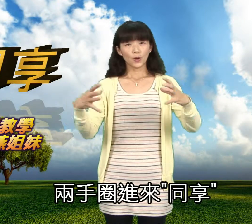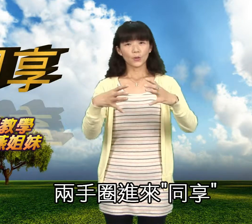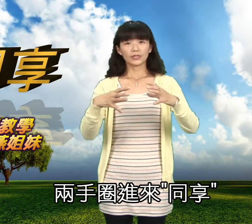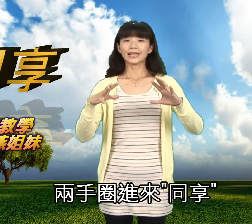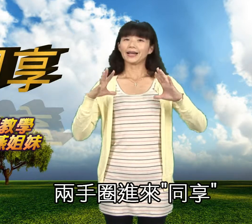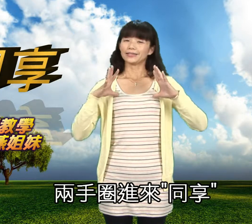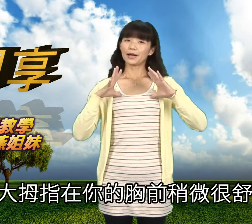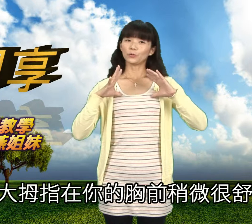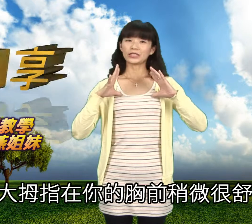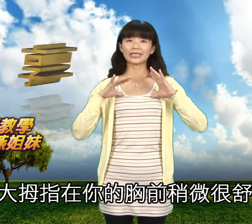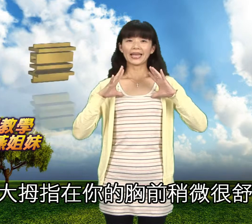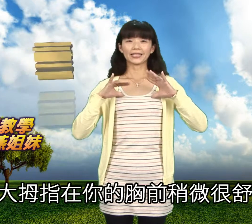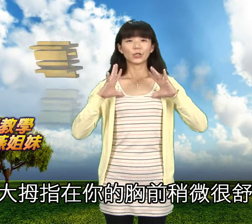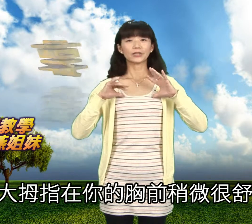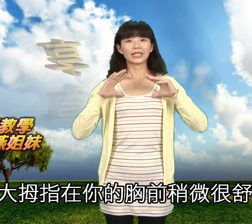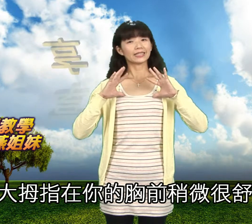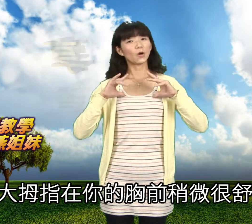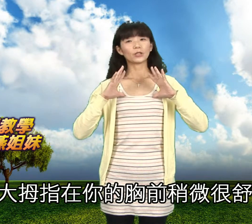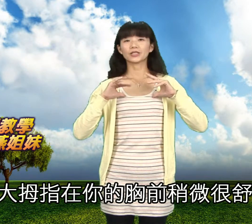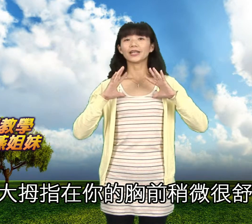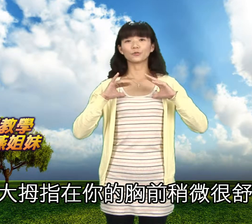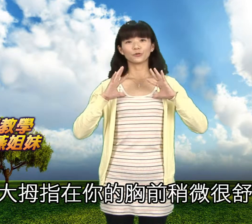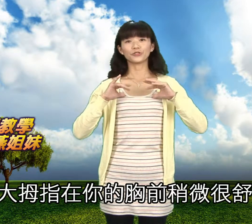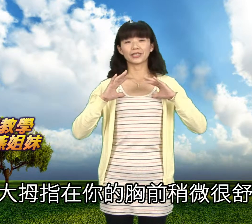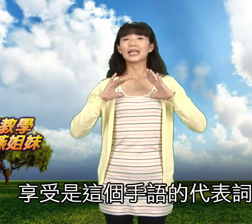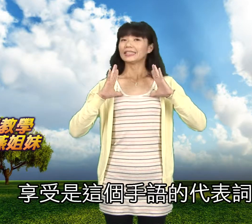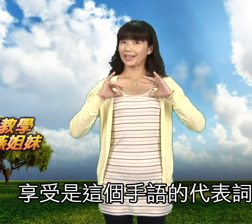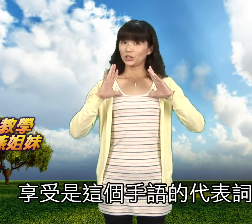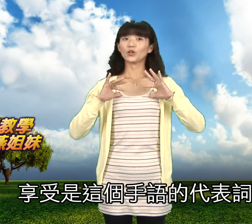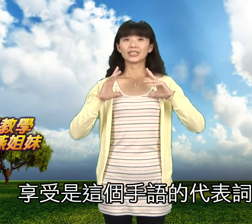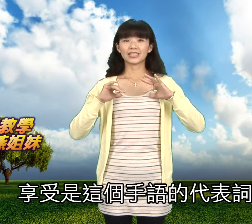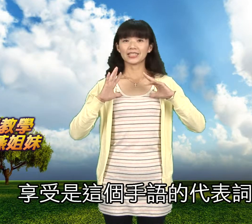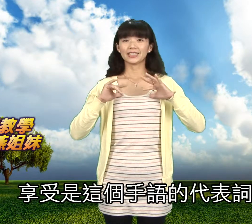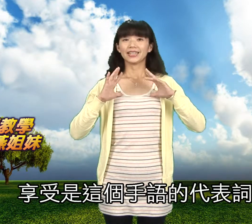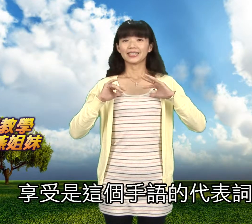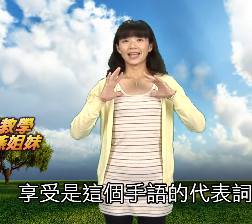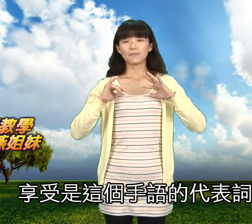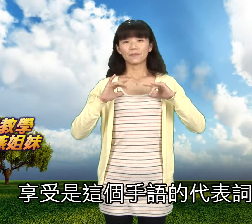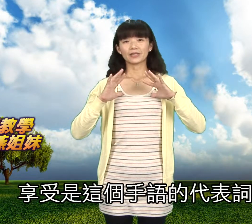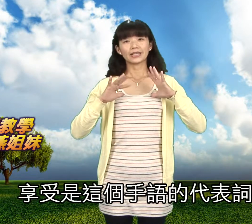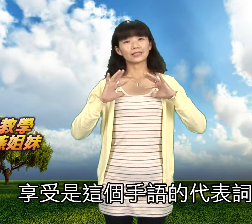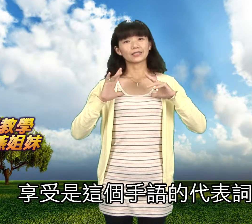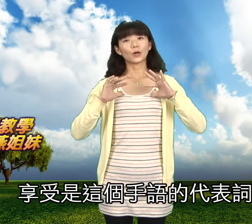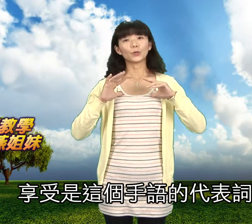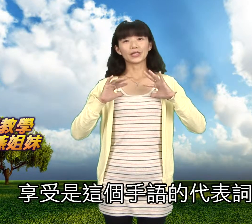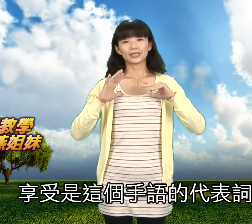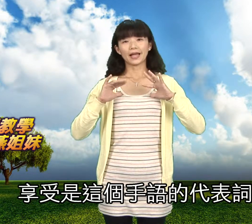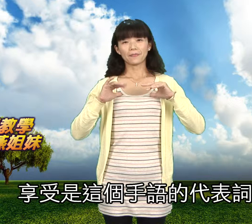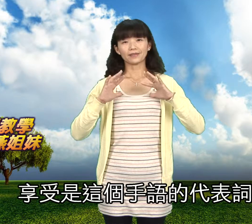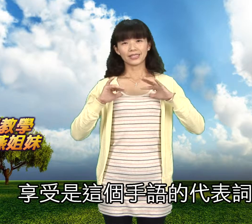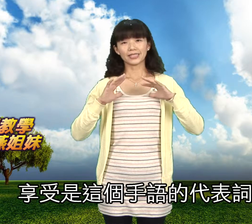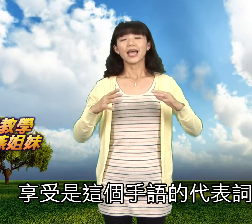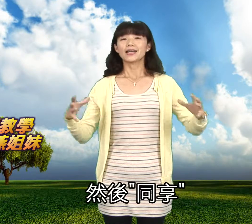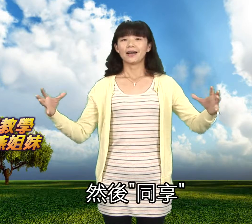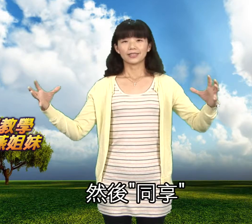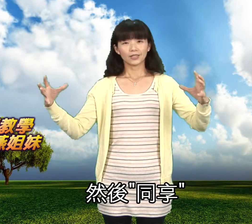同享，大拇指在你的胸前稍微就是很舒服的享受，是这个代那个手语的代表词。然后就是